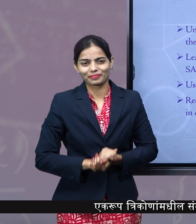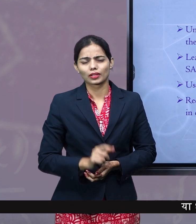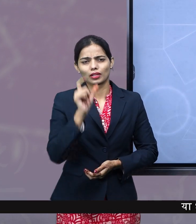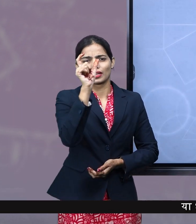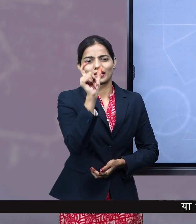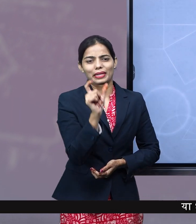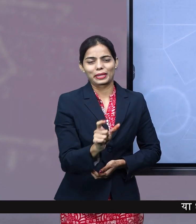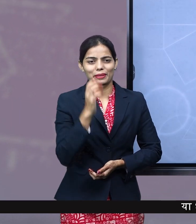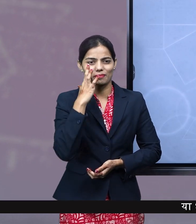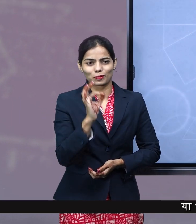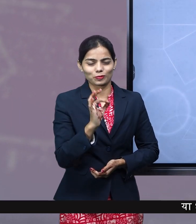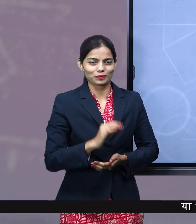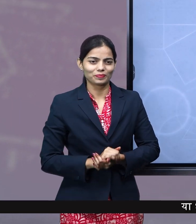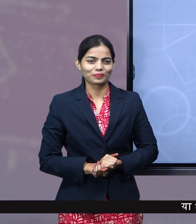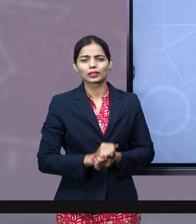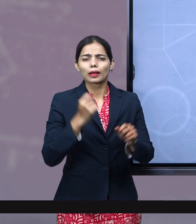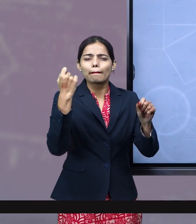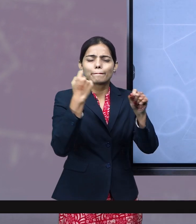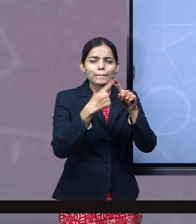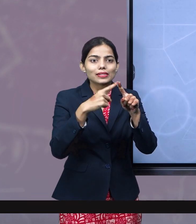या धड्यातील कीवर्ड आहेत एकरूप,